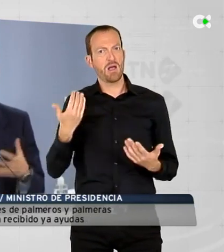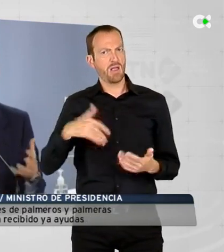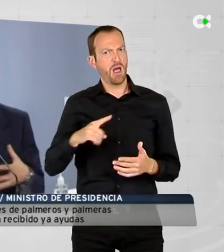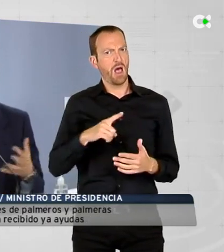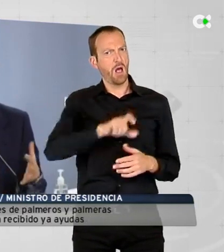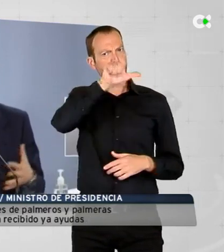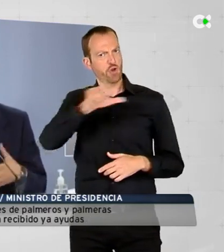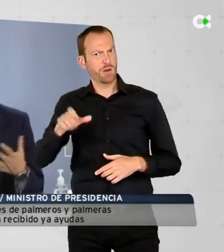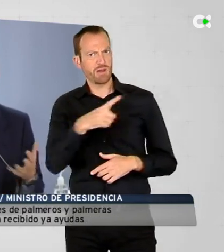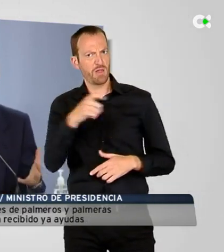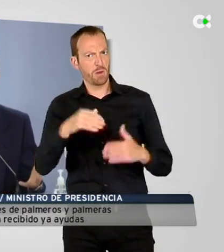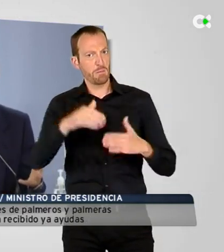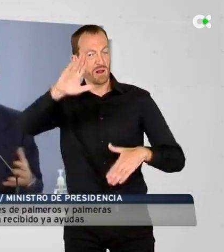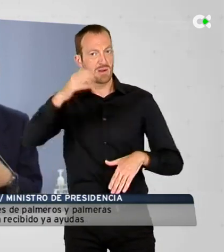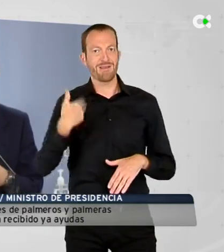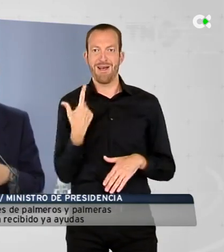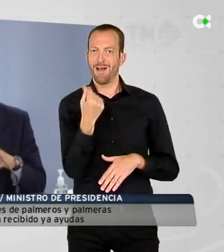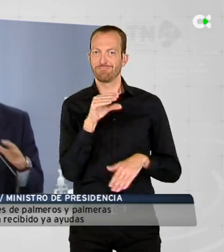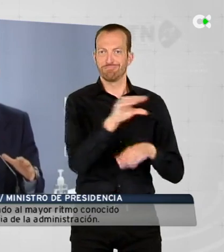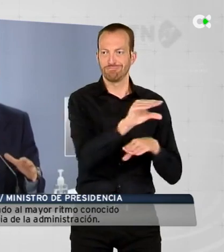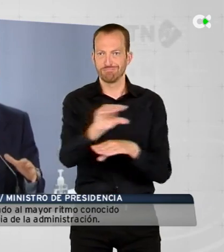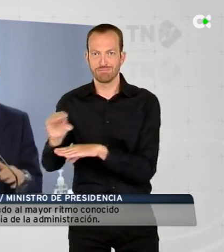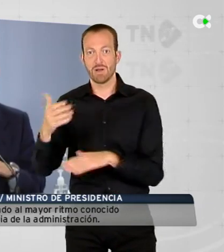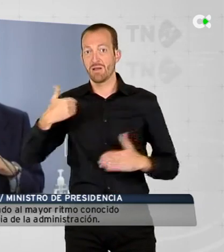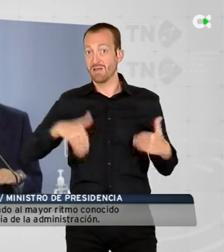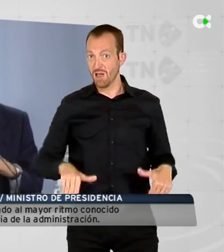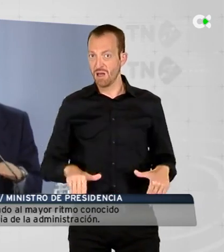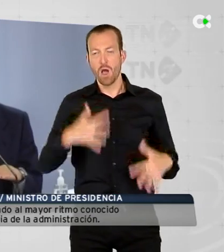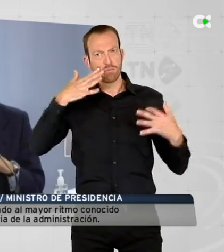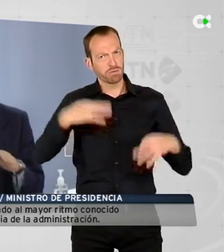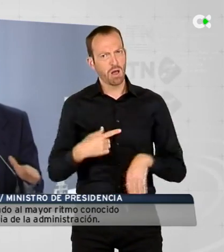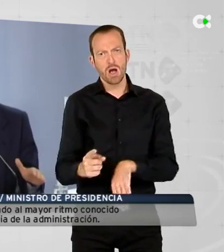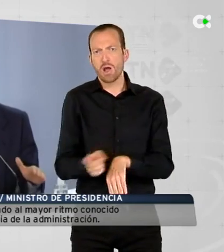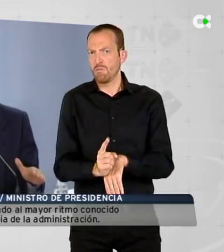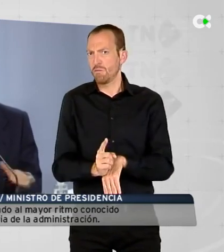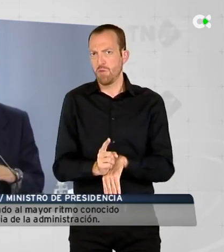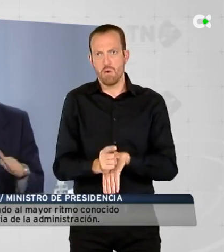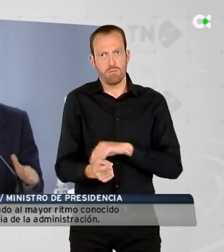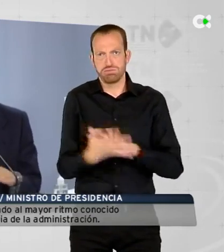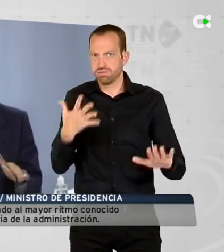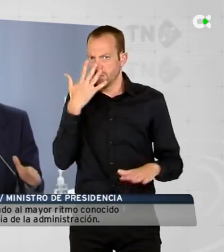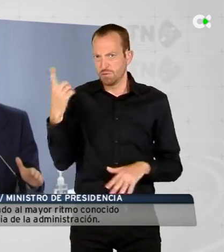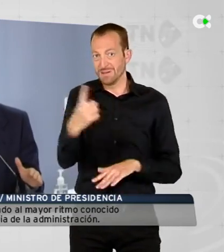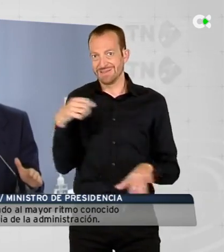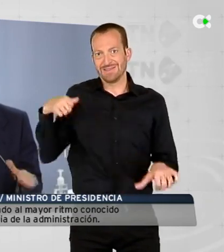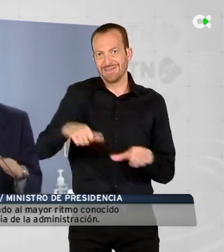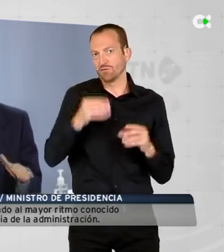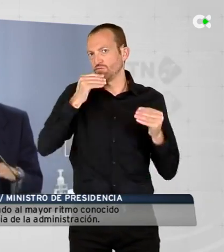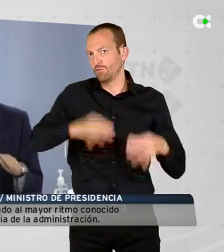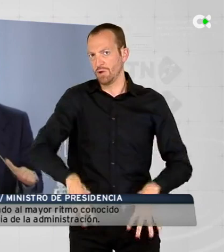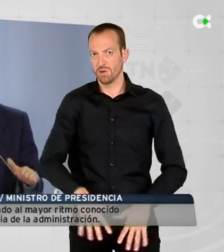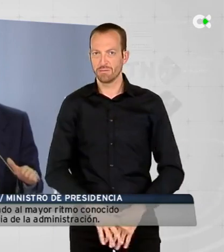de palmeros y de palmeras que ya han recibido ayudas y se está haciendo al mayor ritmo conocido en la historia de la Administración.